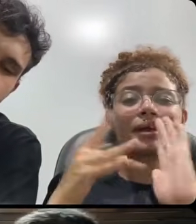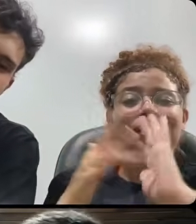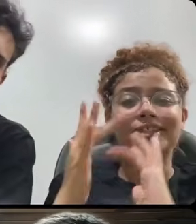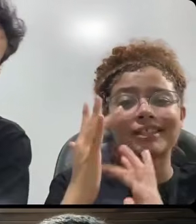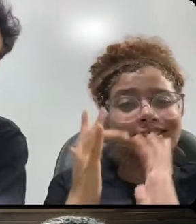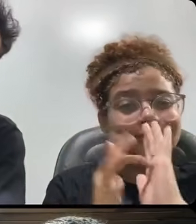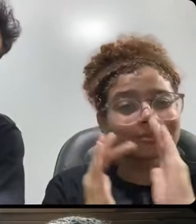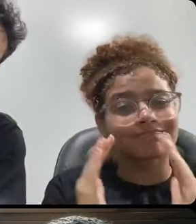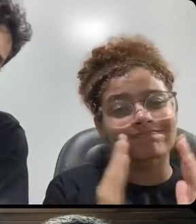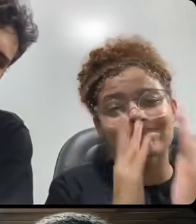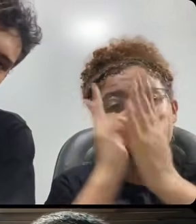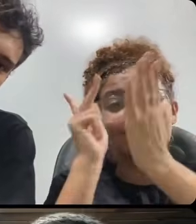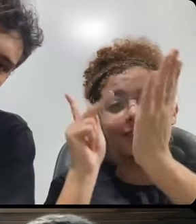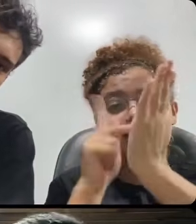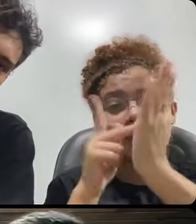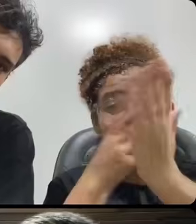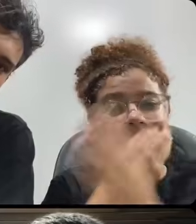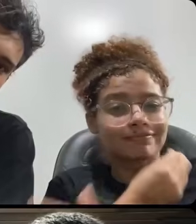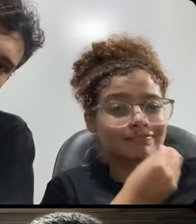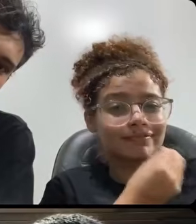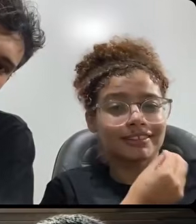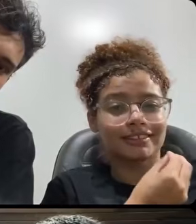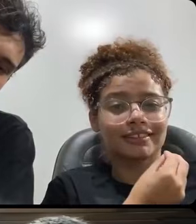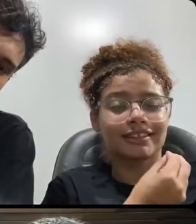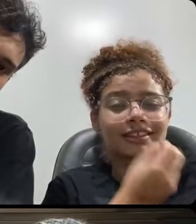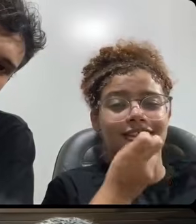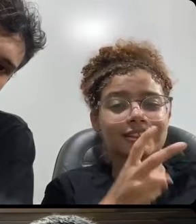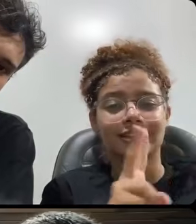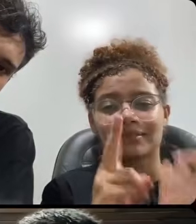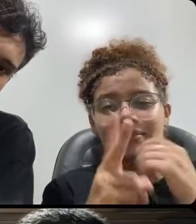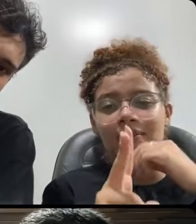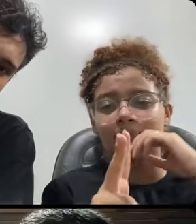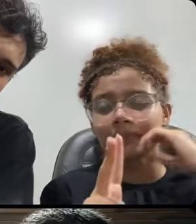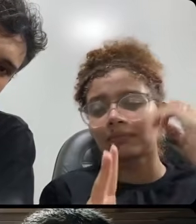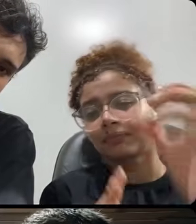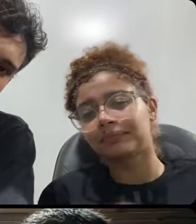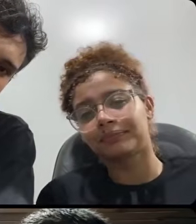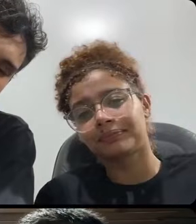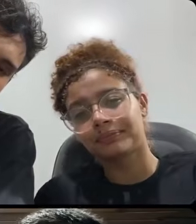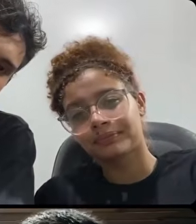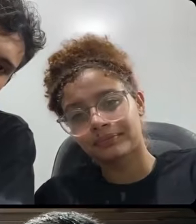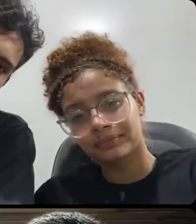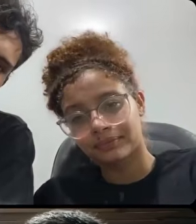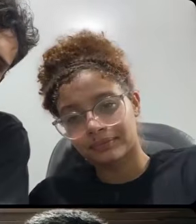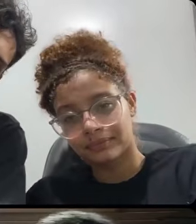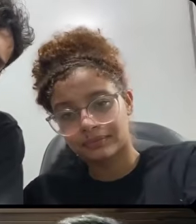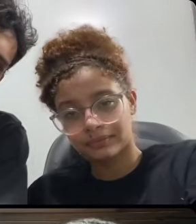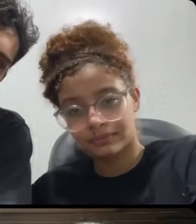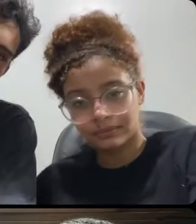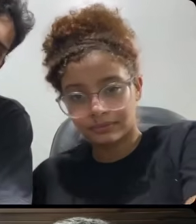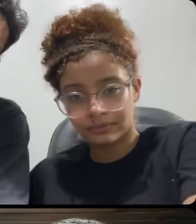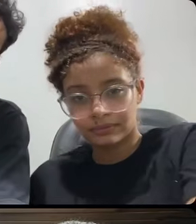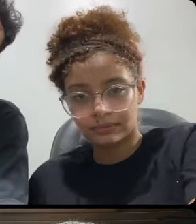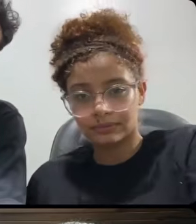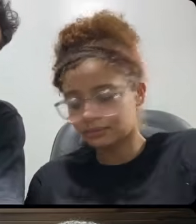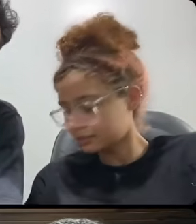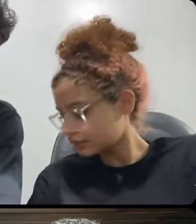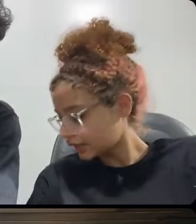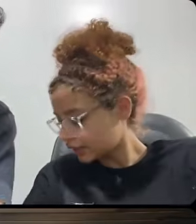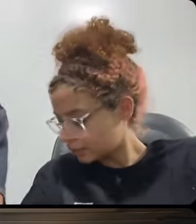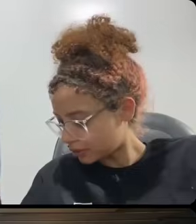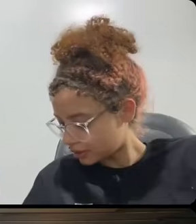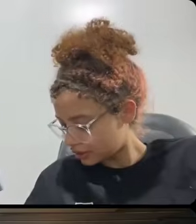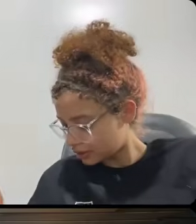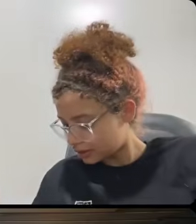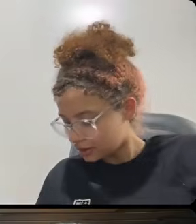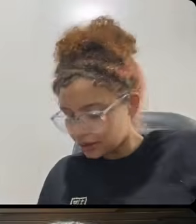verdade e a vida. Ninguém vem ao Pai senão por mim. Então Deus é fiel para a nossa vida. E que maravilha, né? Pedir para a irmã Rafaela contar